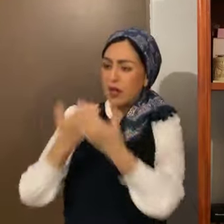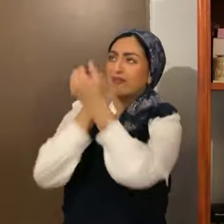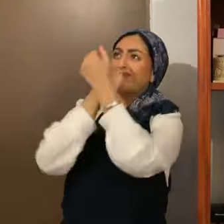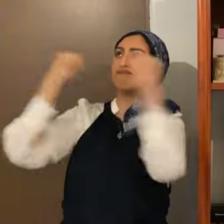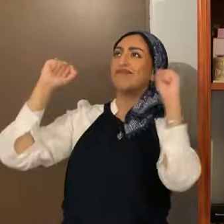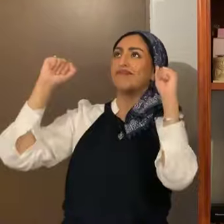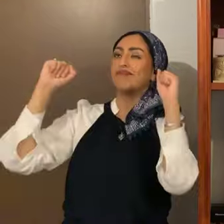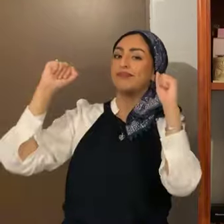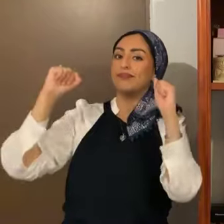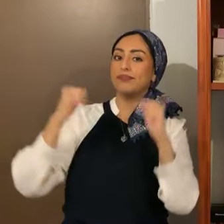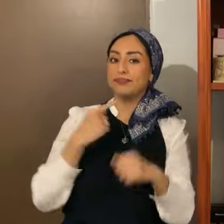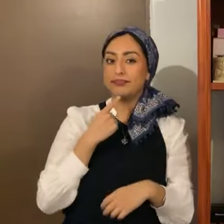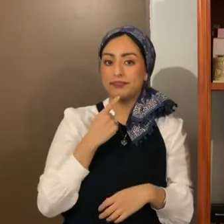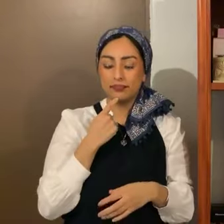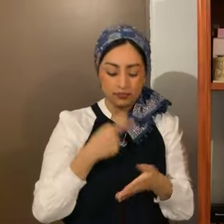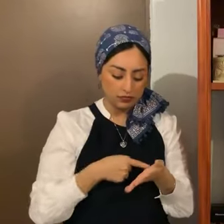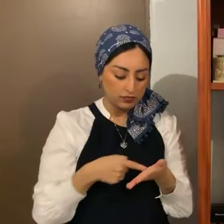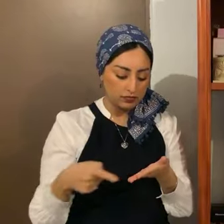sálvame por tu nombre.